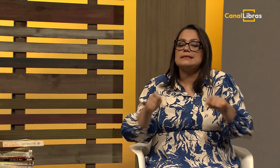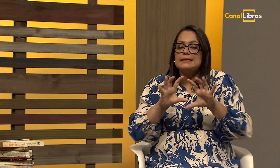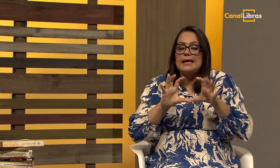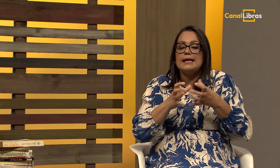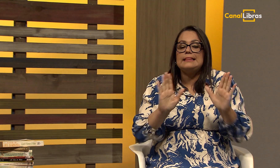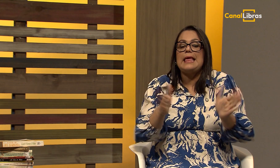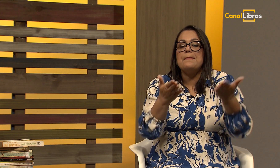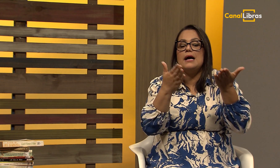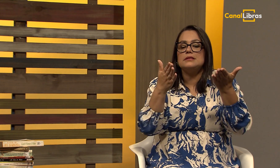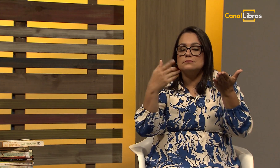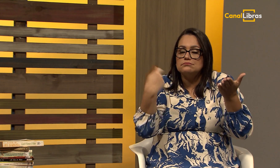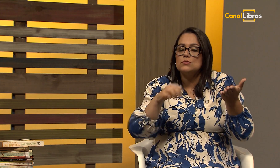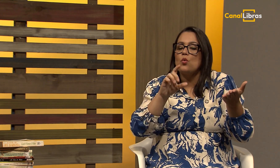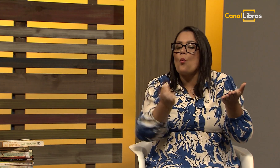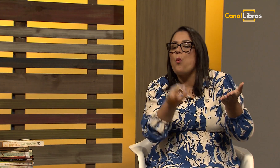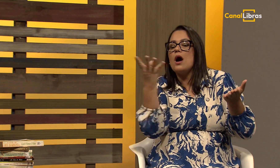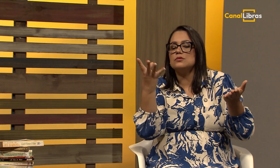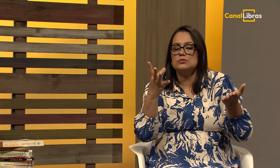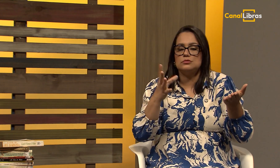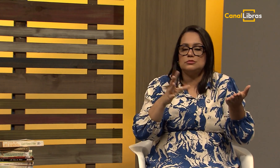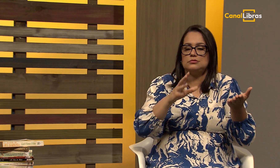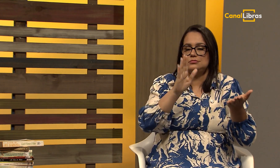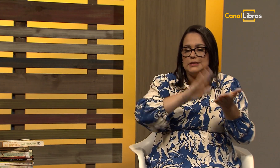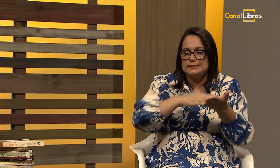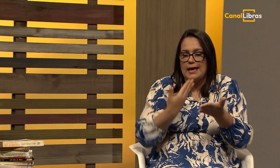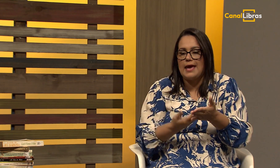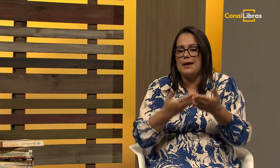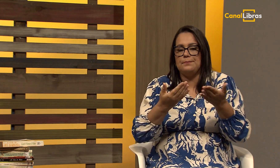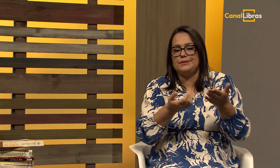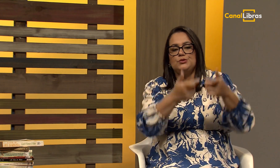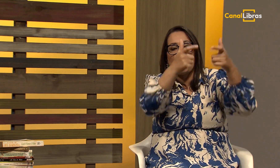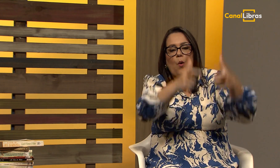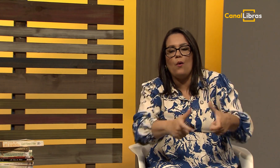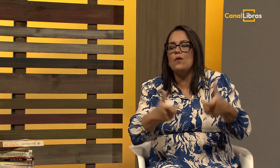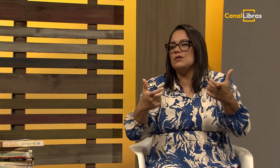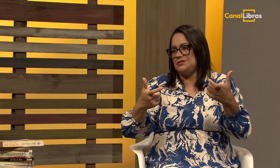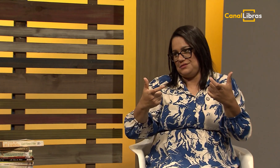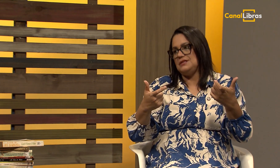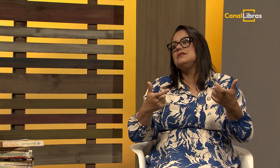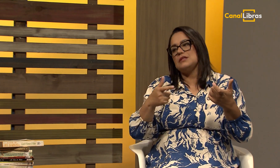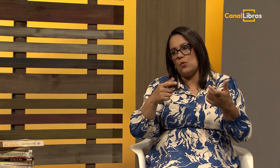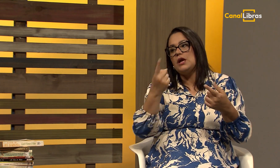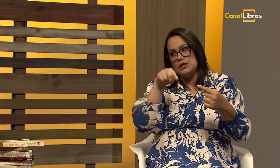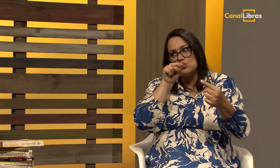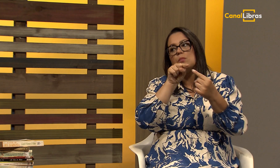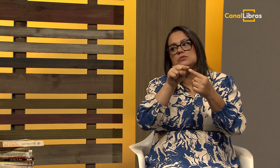é a demanda de intérprete em cada área. Seria muito bom ter editais porque fortaleceria a comunidade